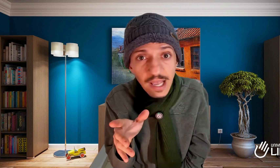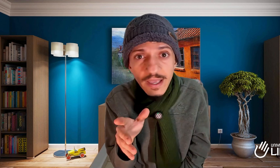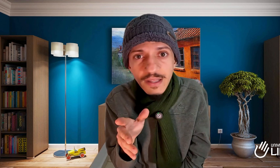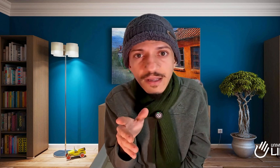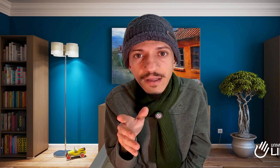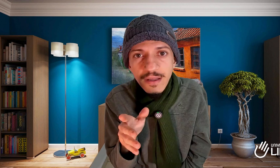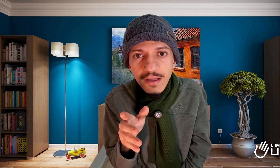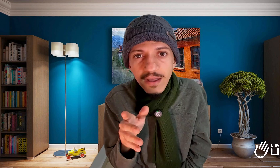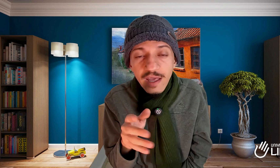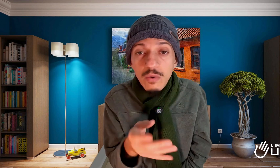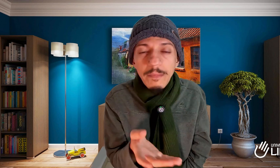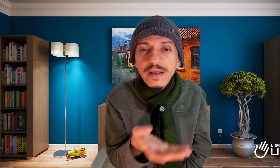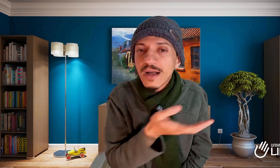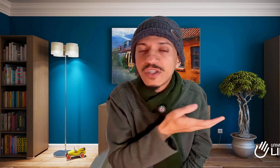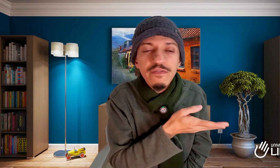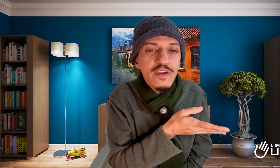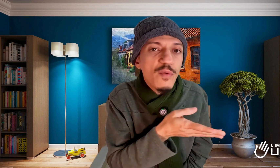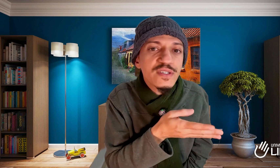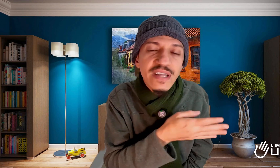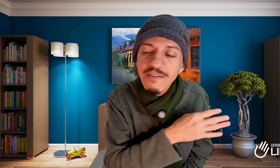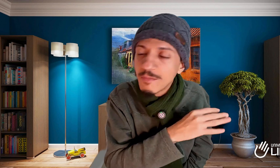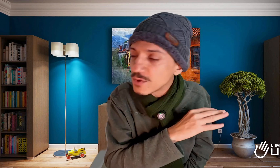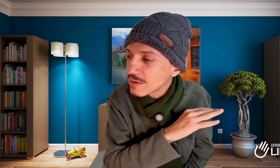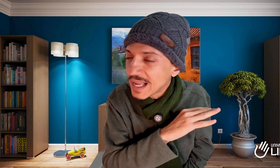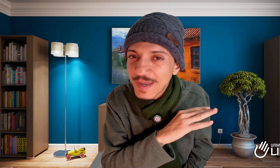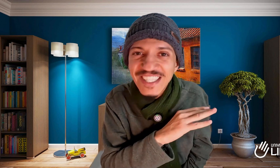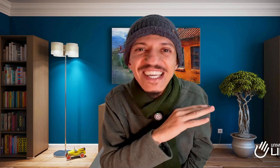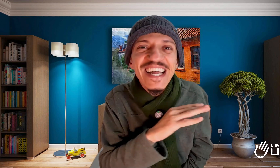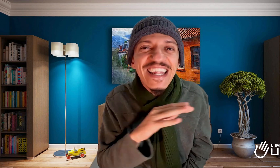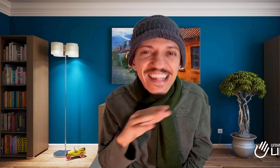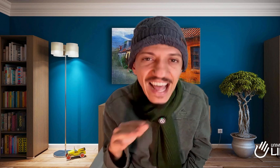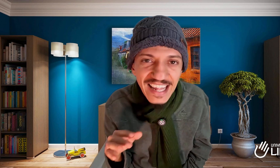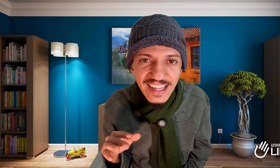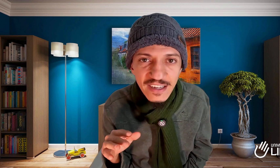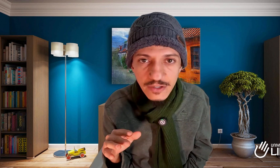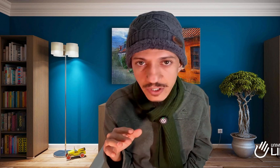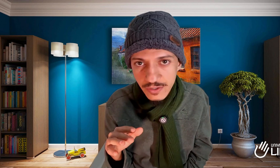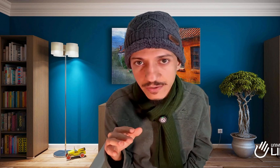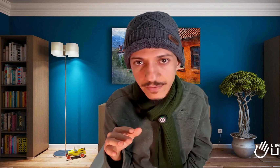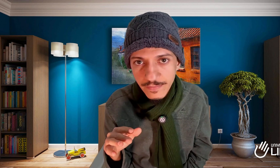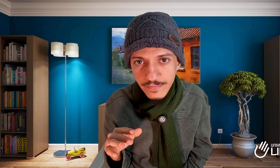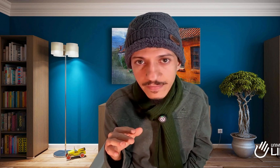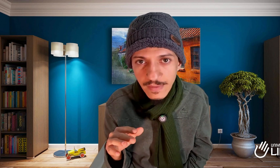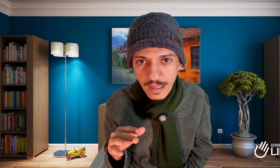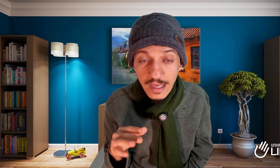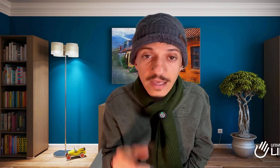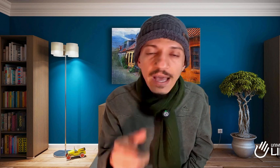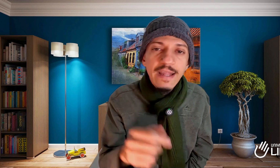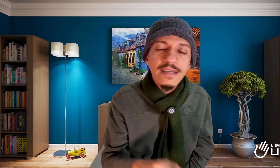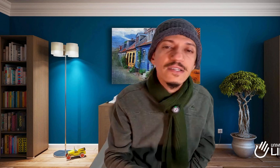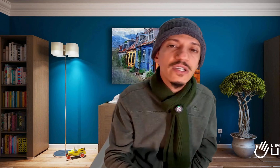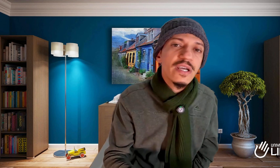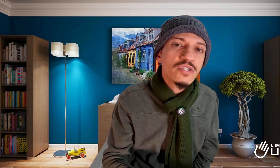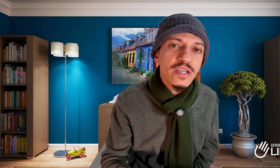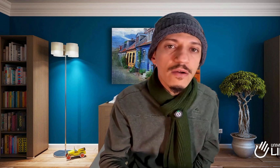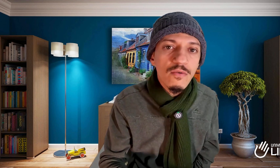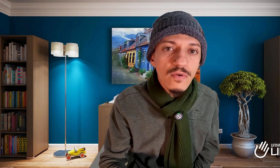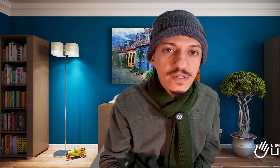saída. E o aplicativo não mostrava absolutamente nada disso. E aí, nesse dia, eu cheguei à conclusão